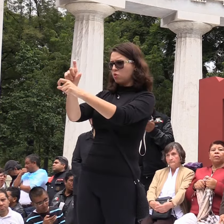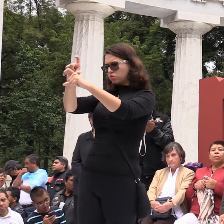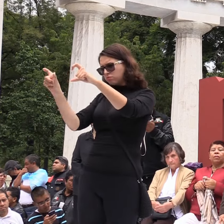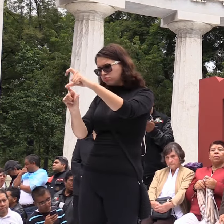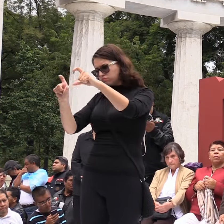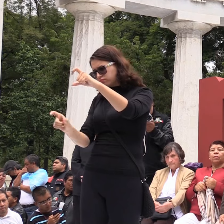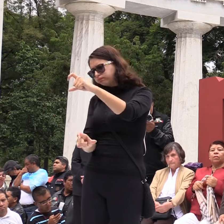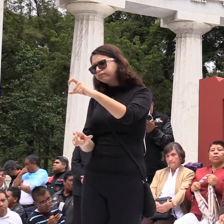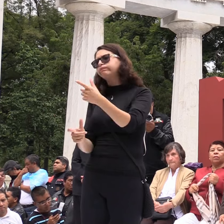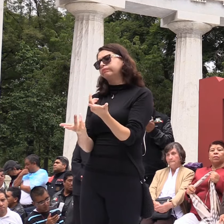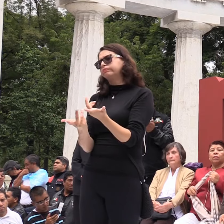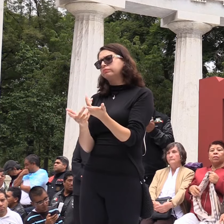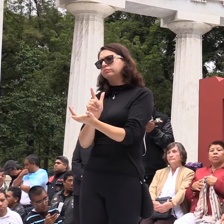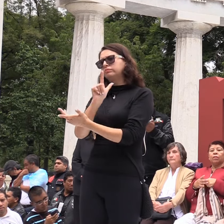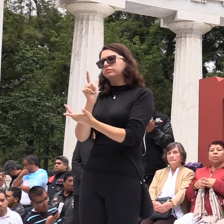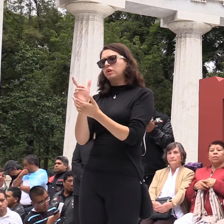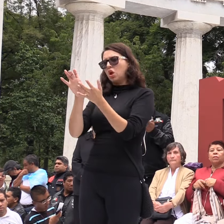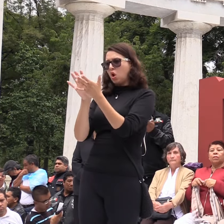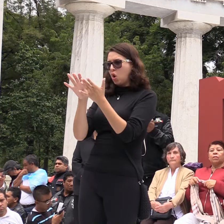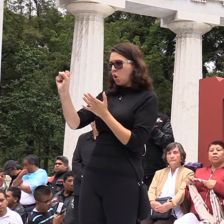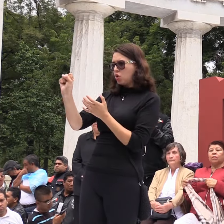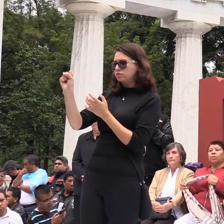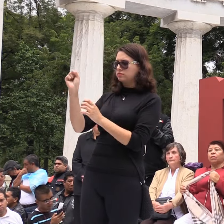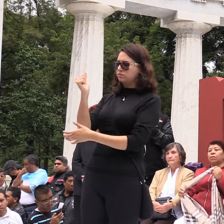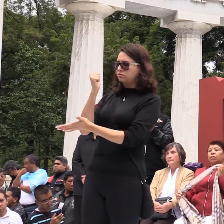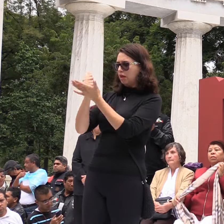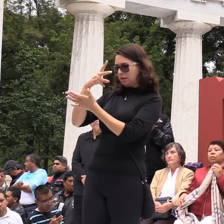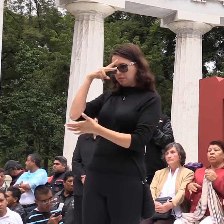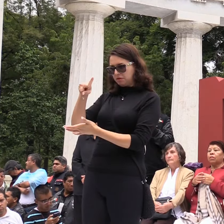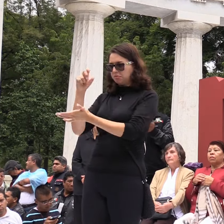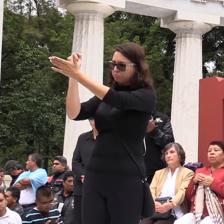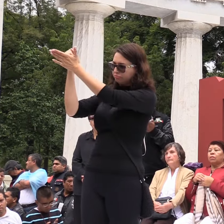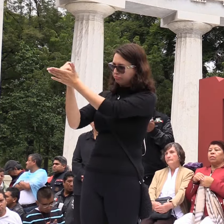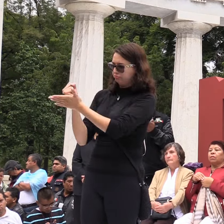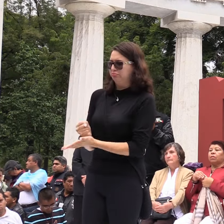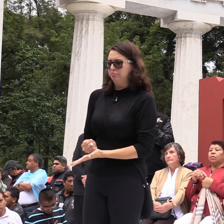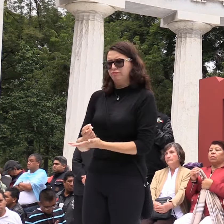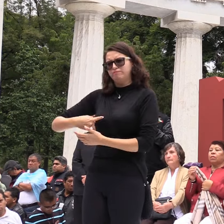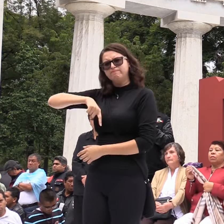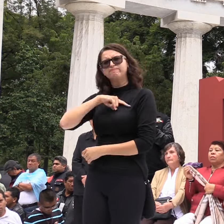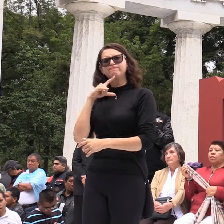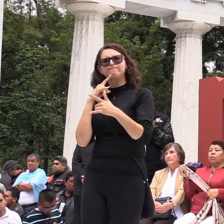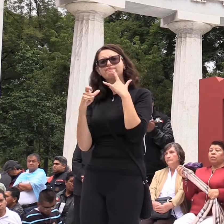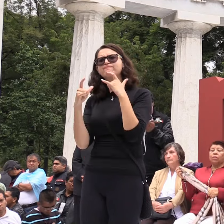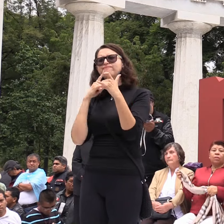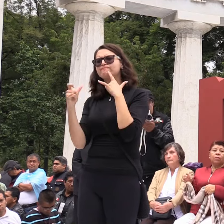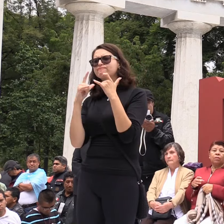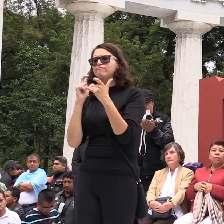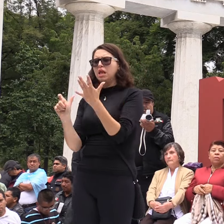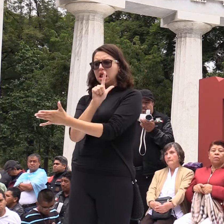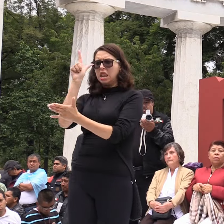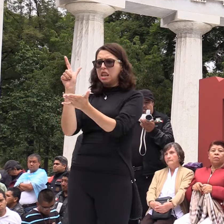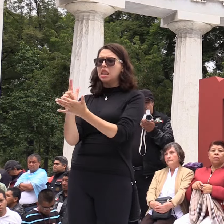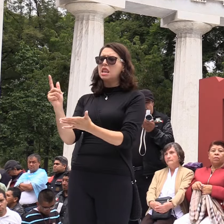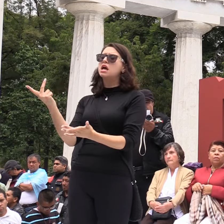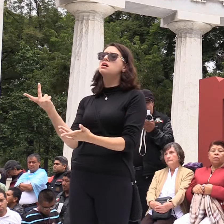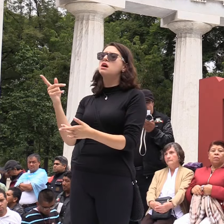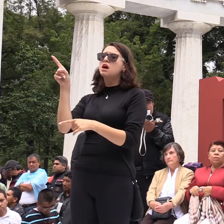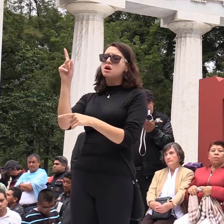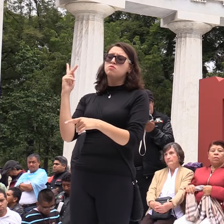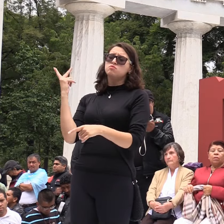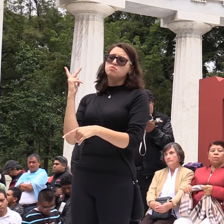que acompañarán a la Constitución de la ciudad. Trabajaremos para que en la ley del Poder